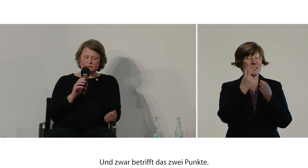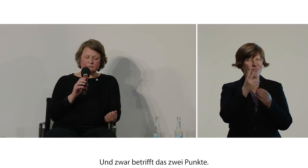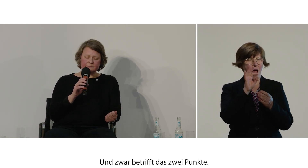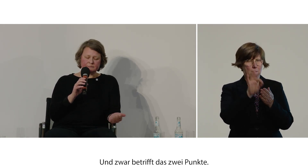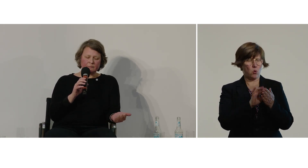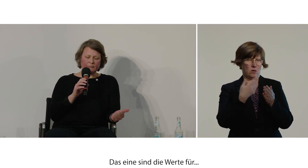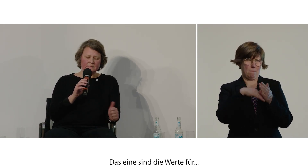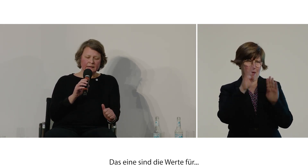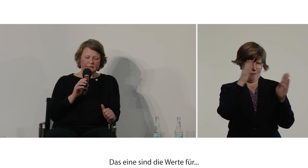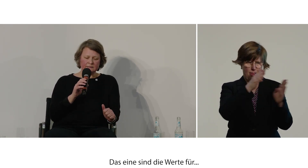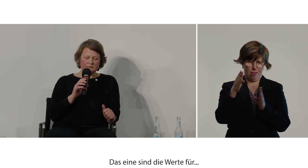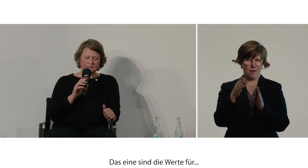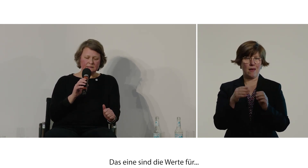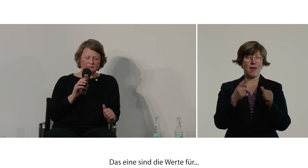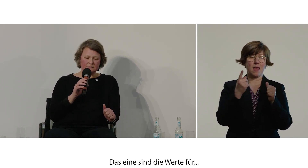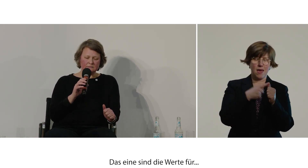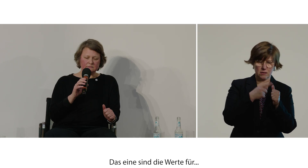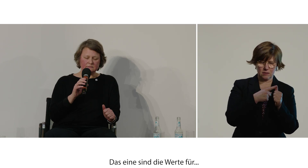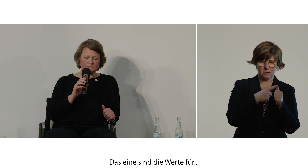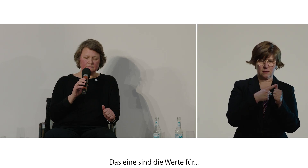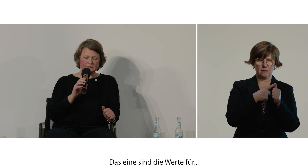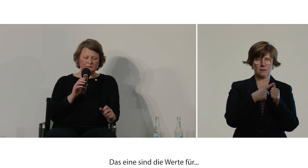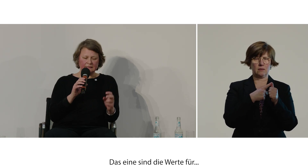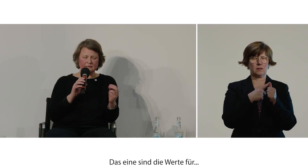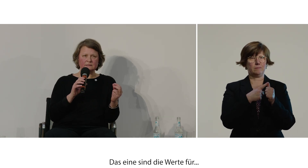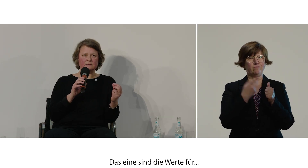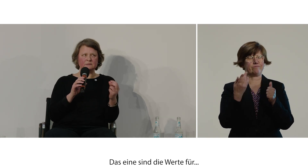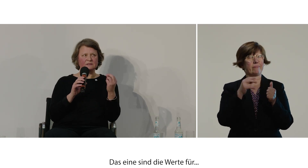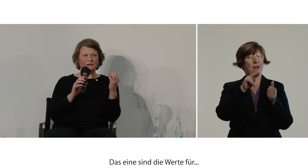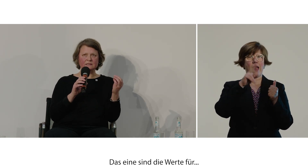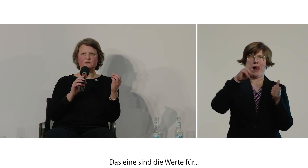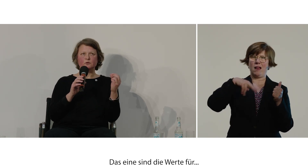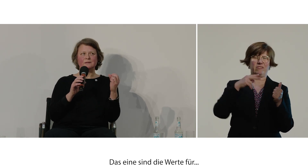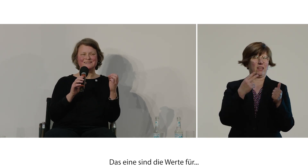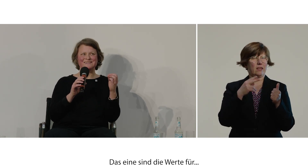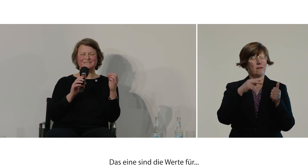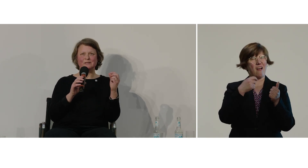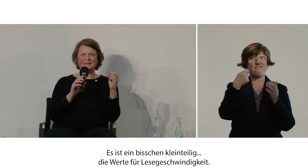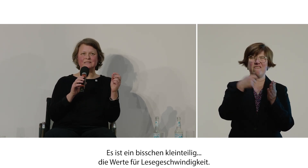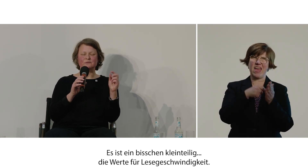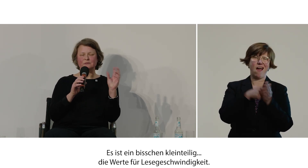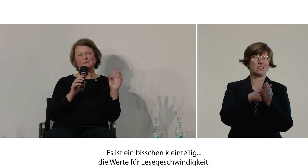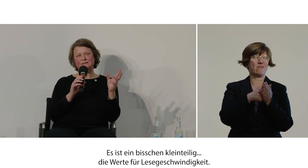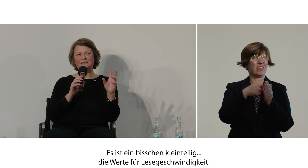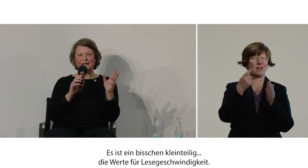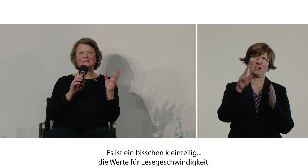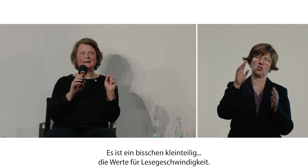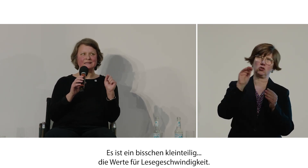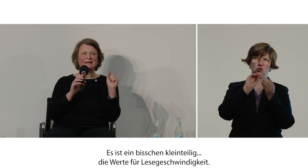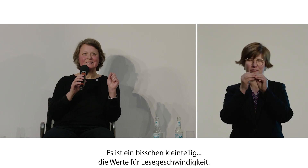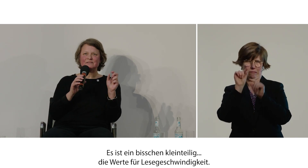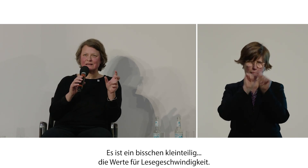Punkte. Das eine ist die Lese, also die Werte für, das wird ein bisschen